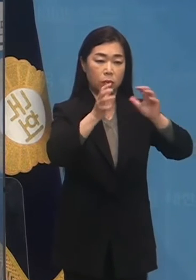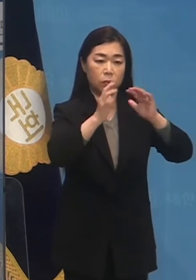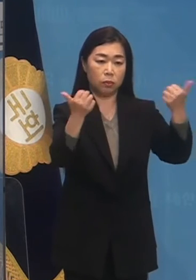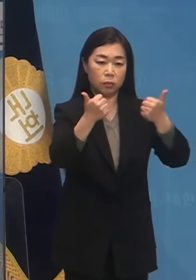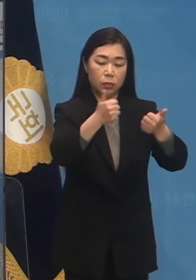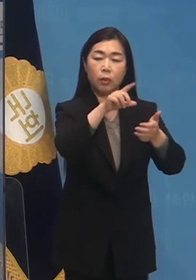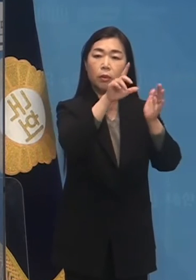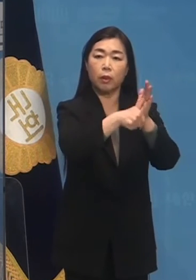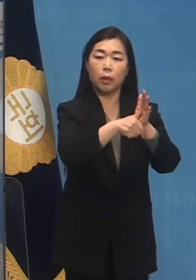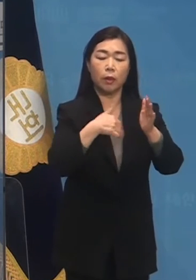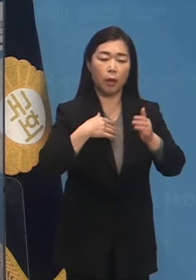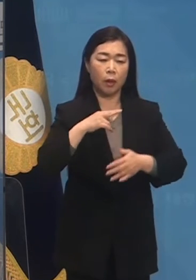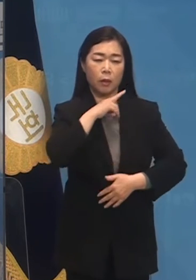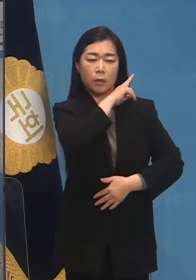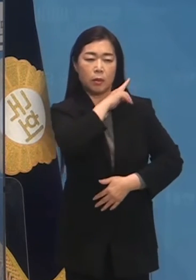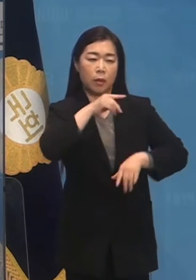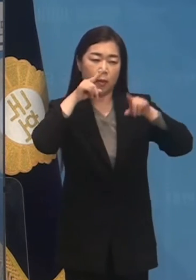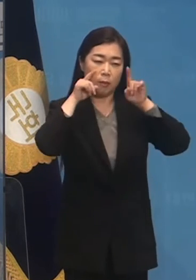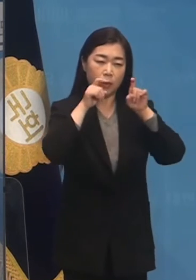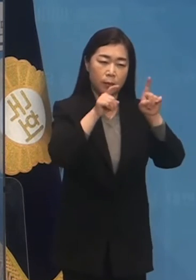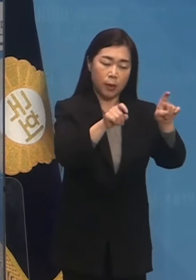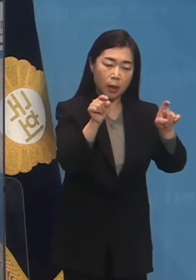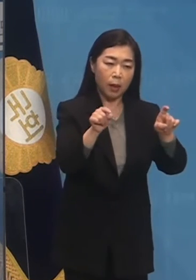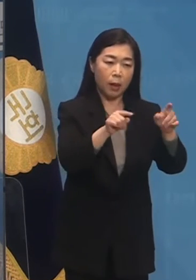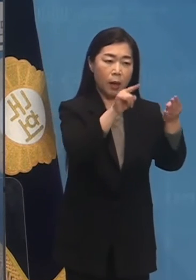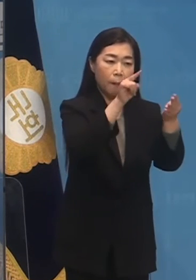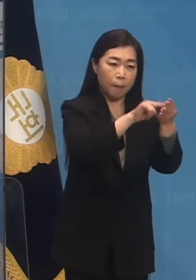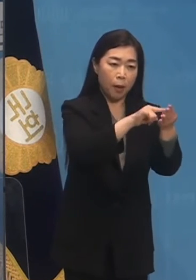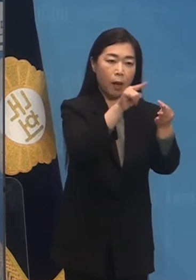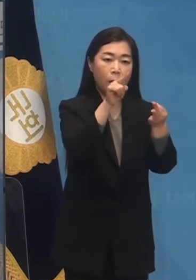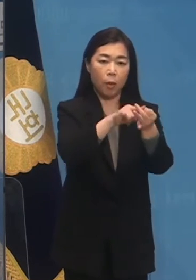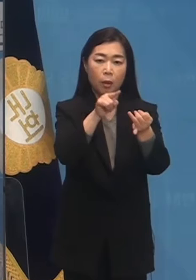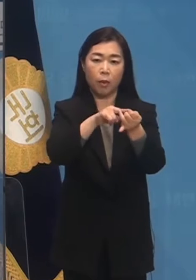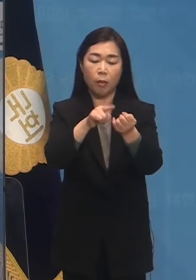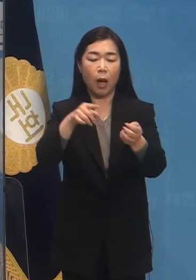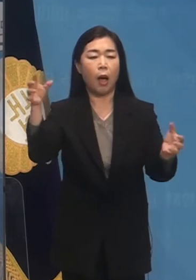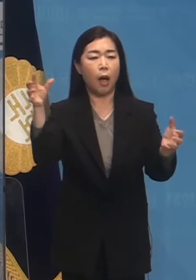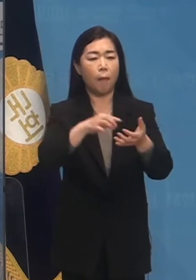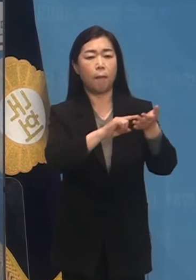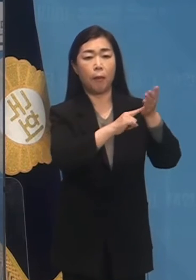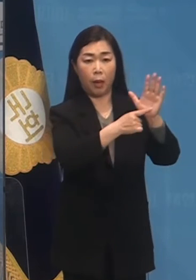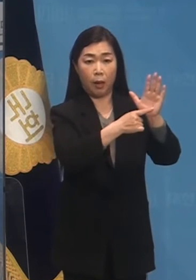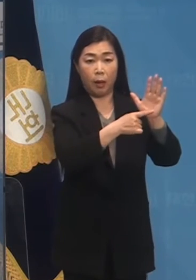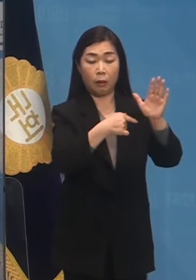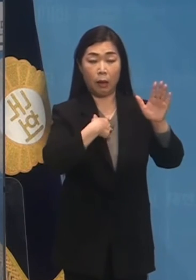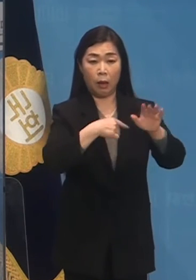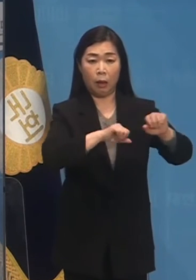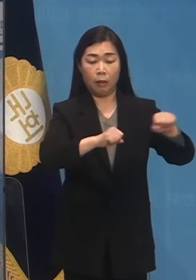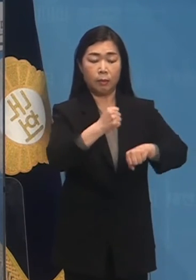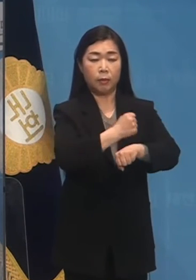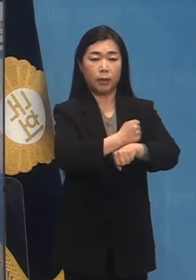낱낱이 밝힌 것은 제가 처음으로 한 일이었습니다.